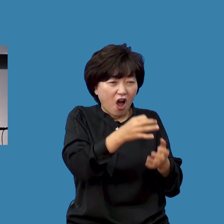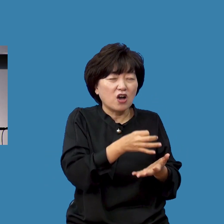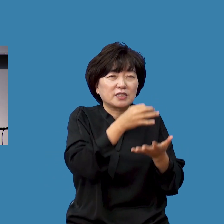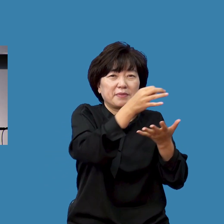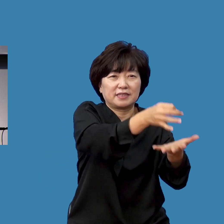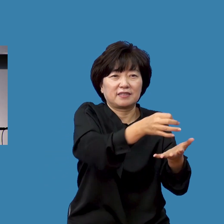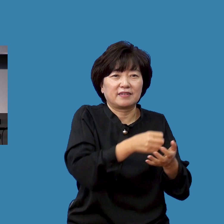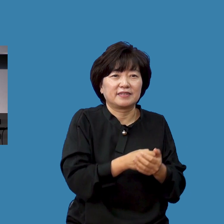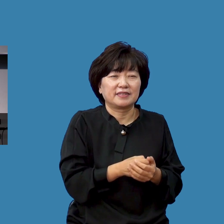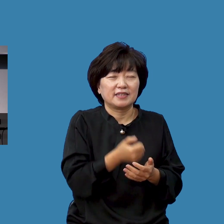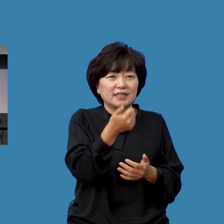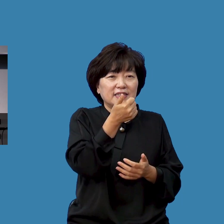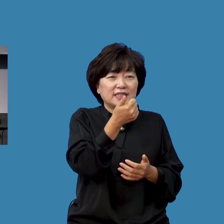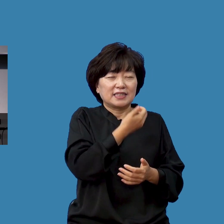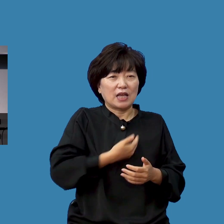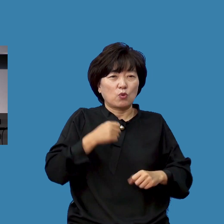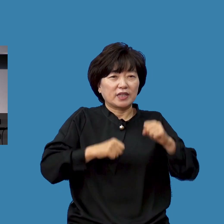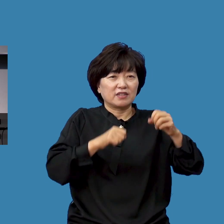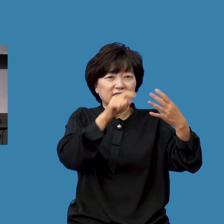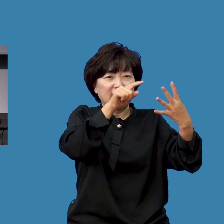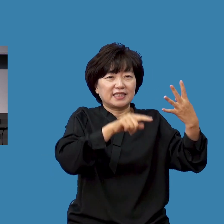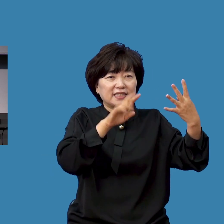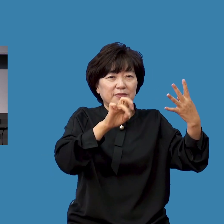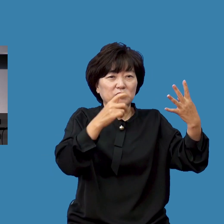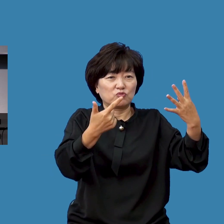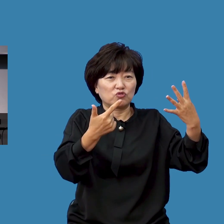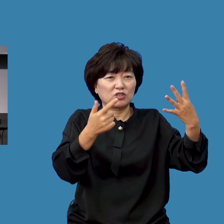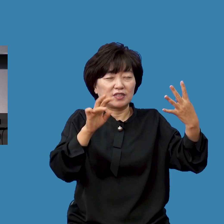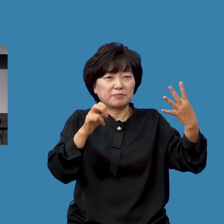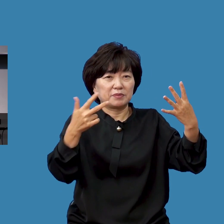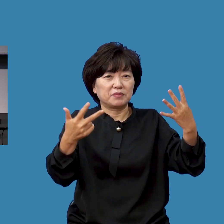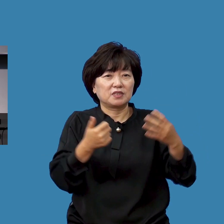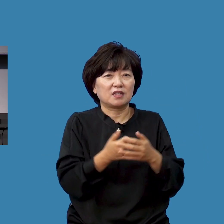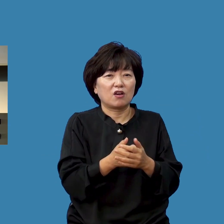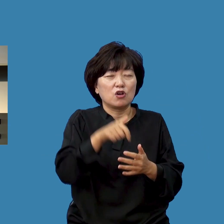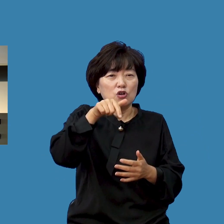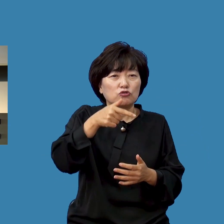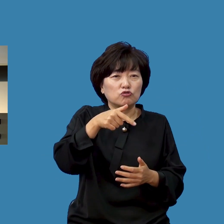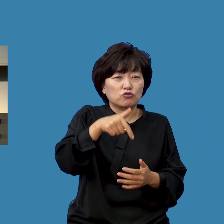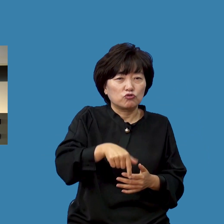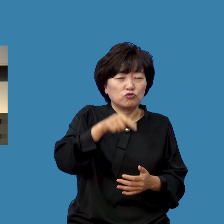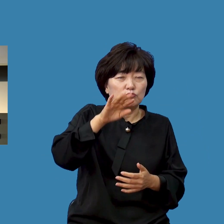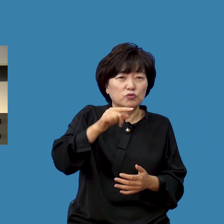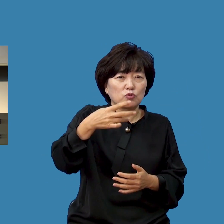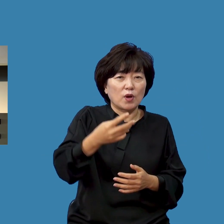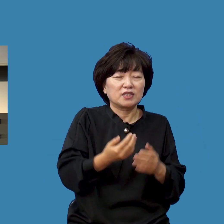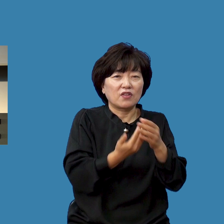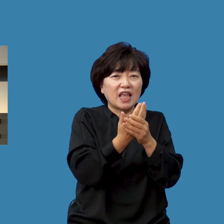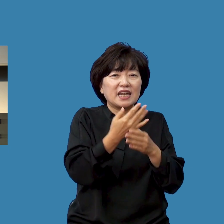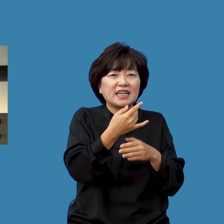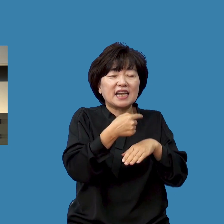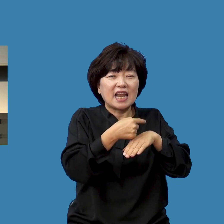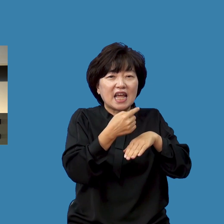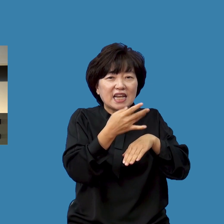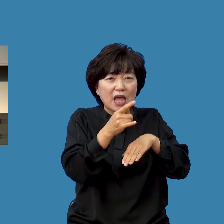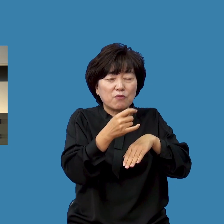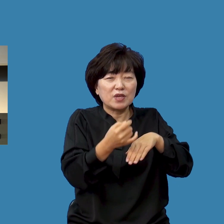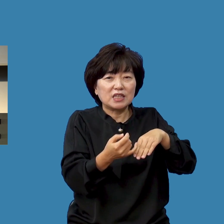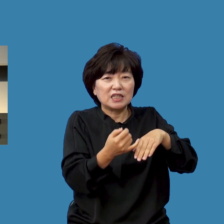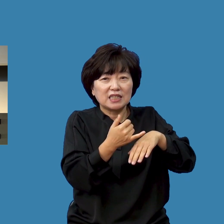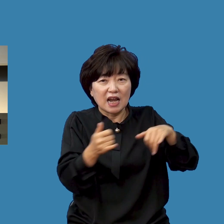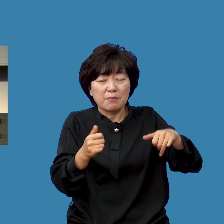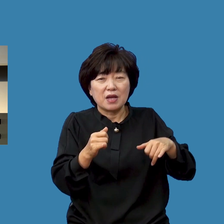한번 읽어봅시다. 사도행전 4장 36절 37절입니다. 시작. 구브로에서 난 레위족 사람이 있으니